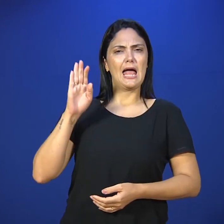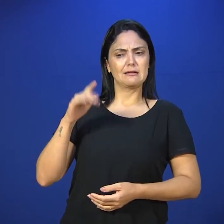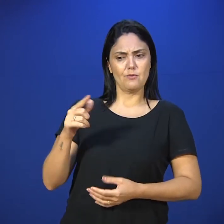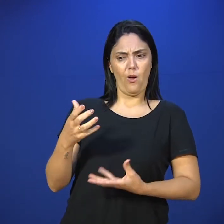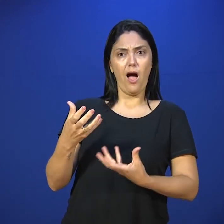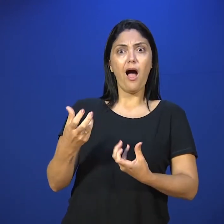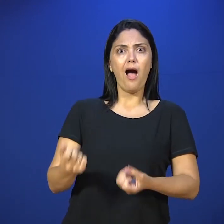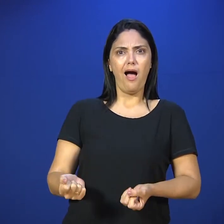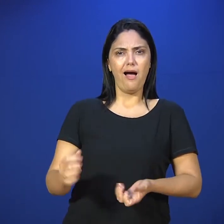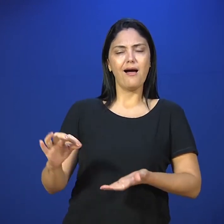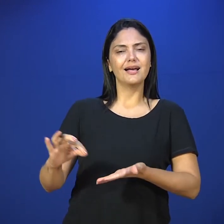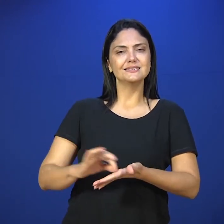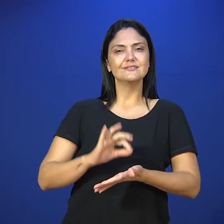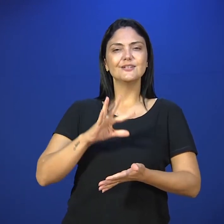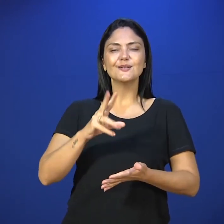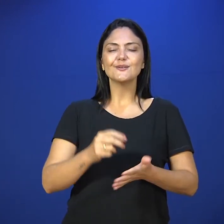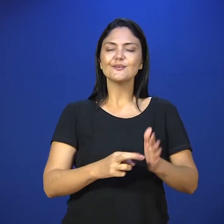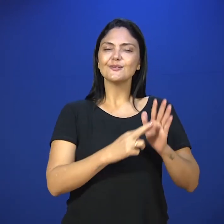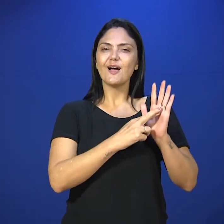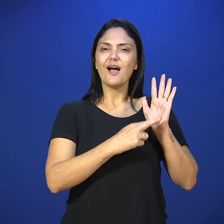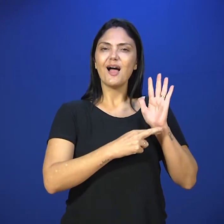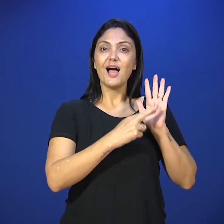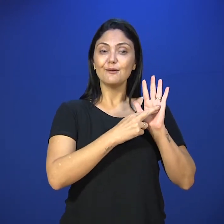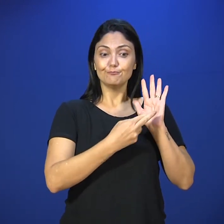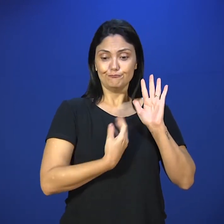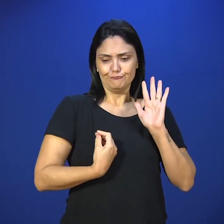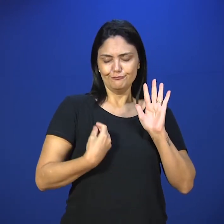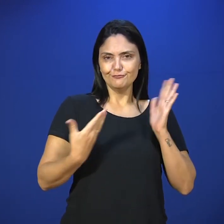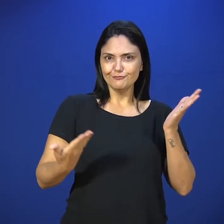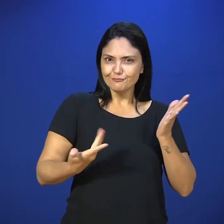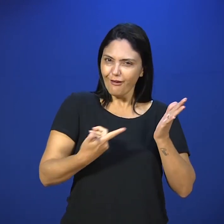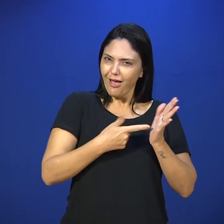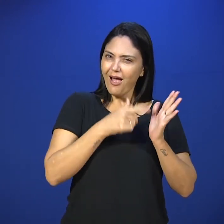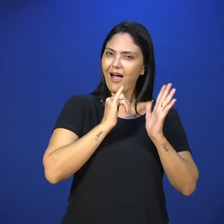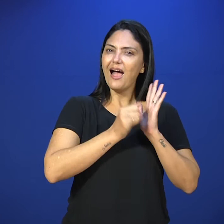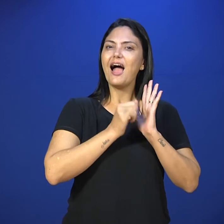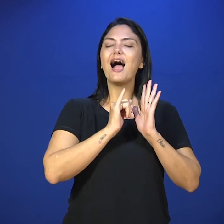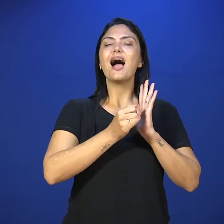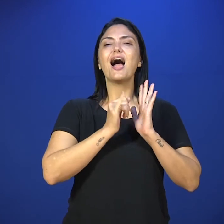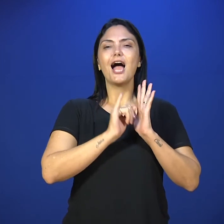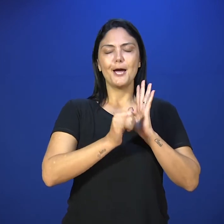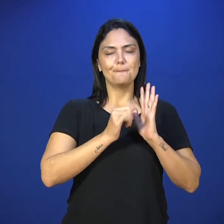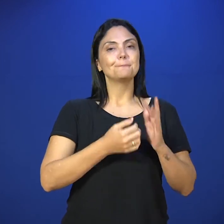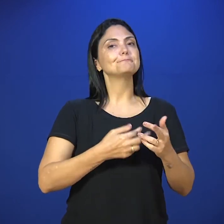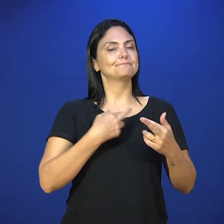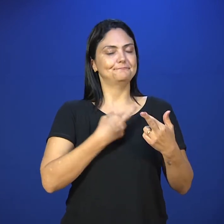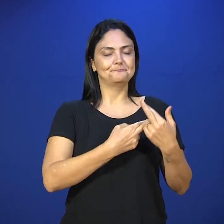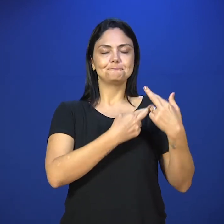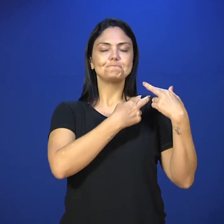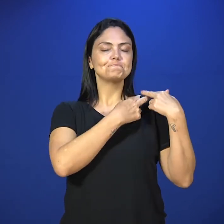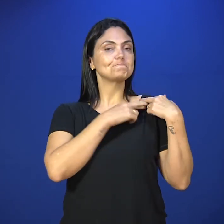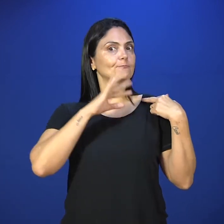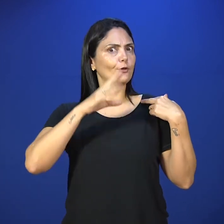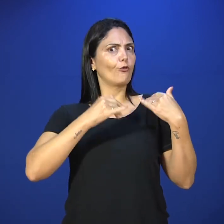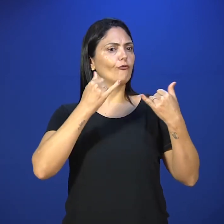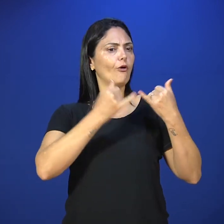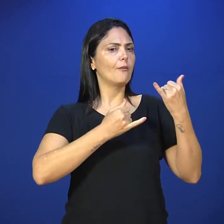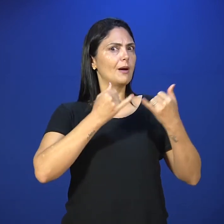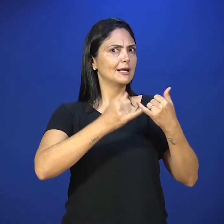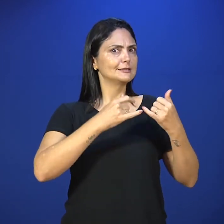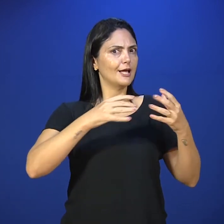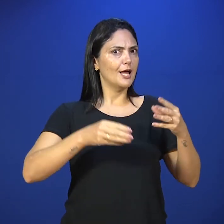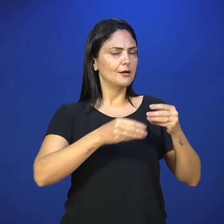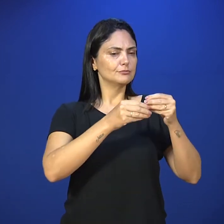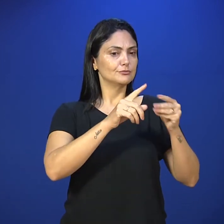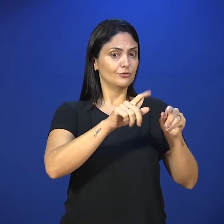aceita expressamente todas as normas constantes do presente edital e fica inteiramente responsável pelas informações prestadas no